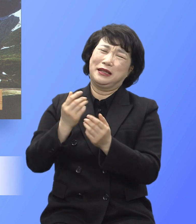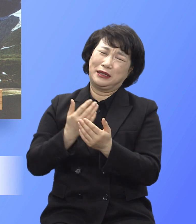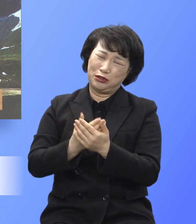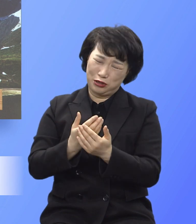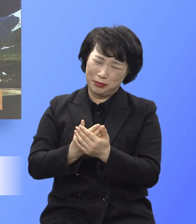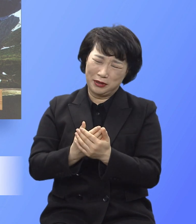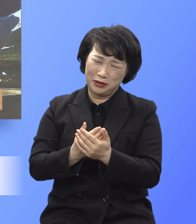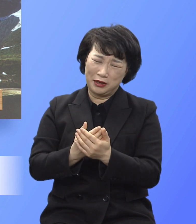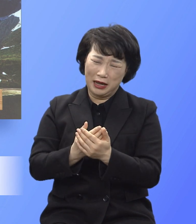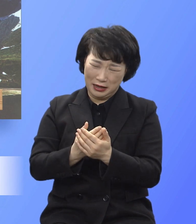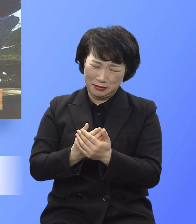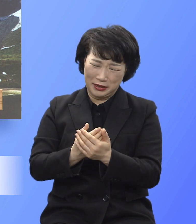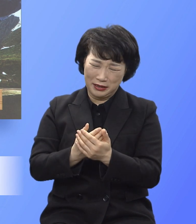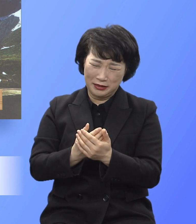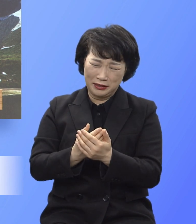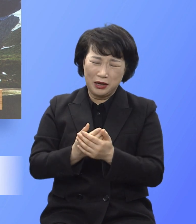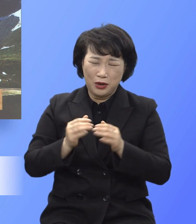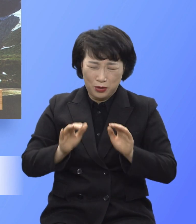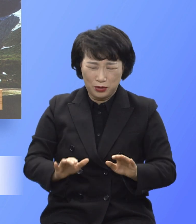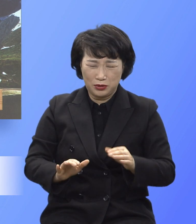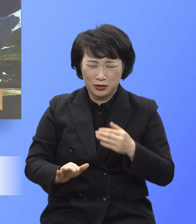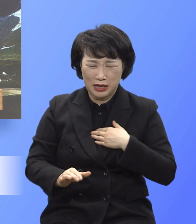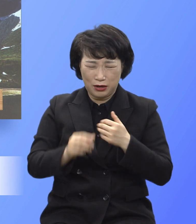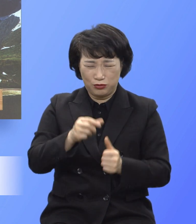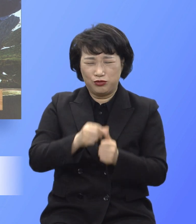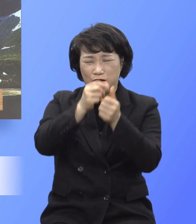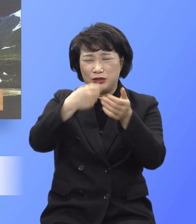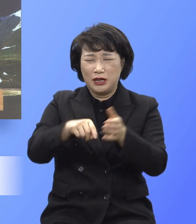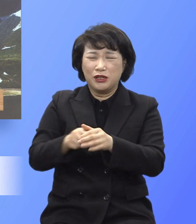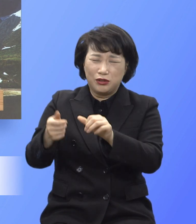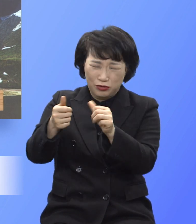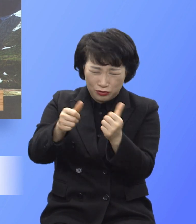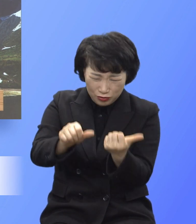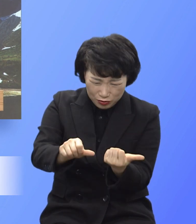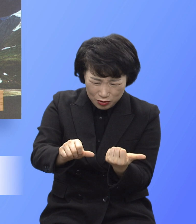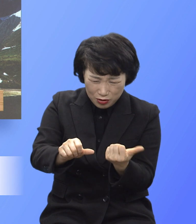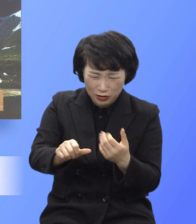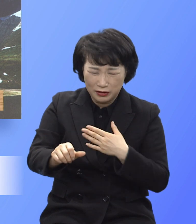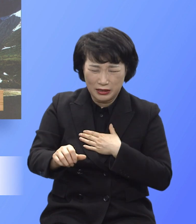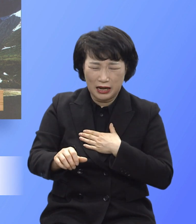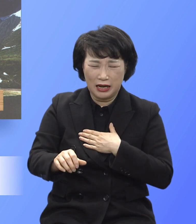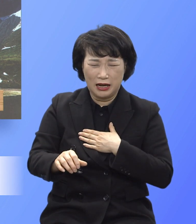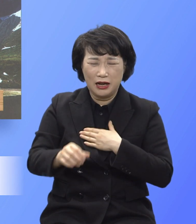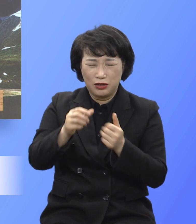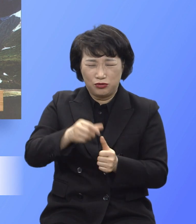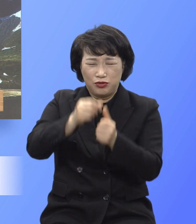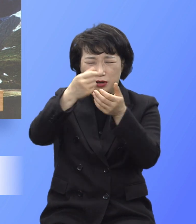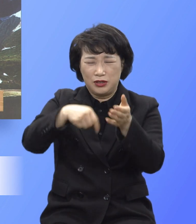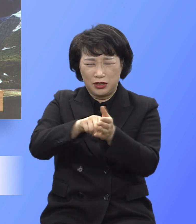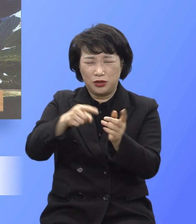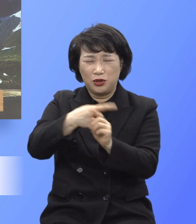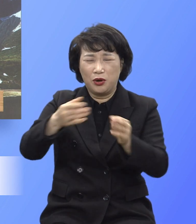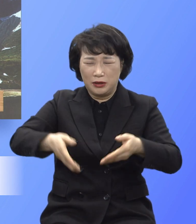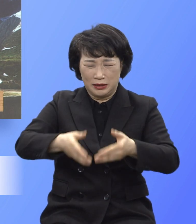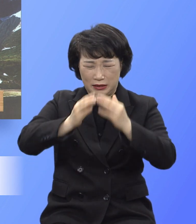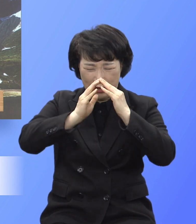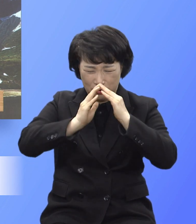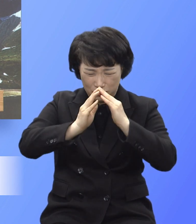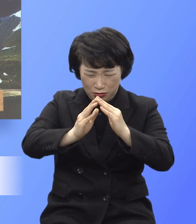하옵소서. 오늘도 날 위해 죽으시고 날 위해 교회를